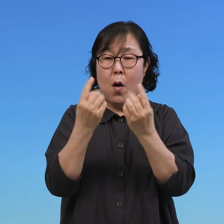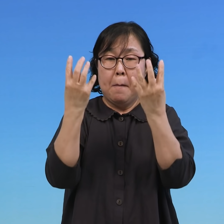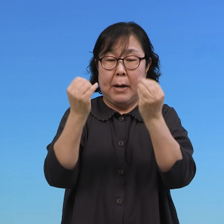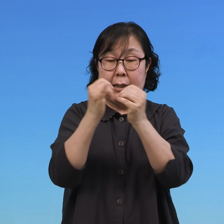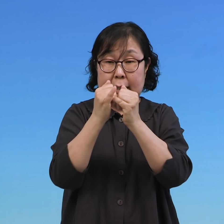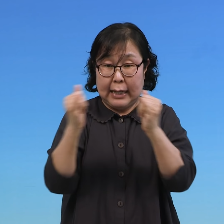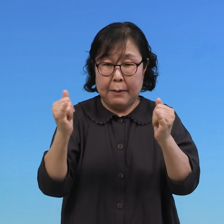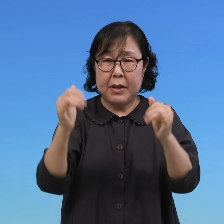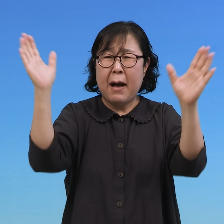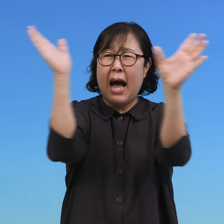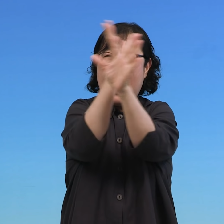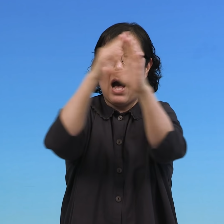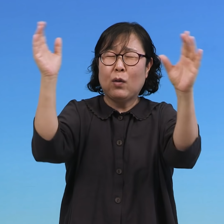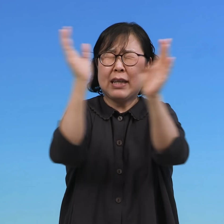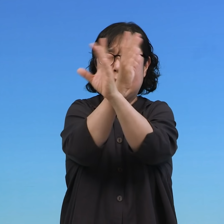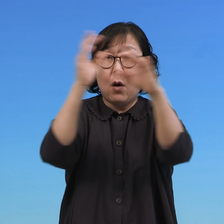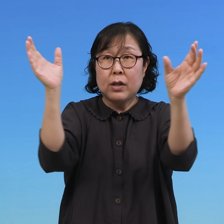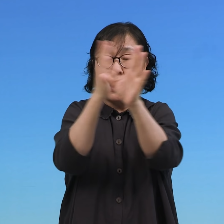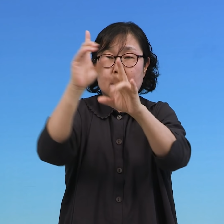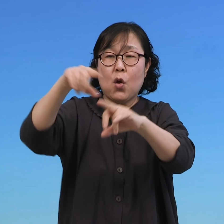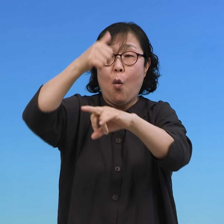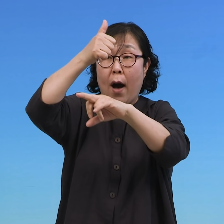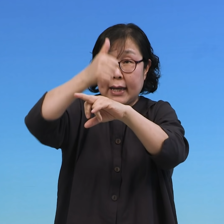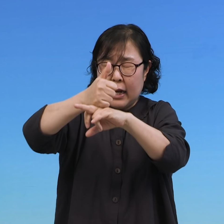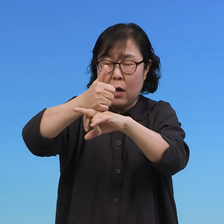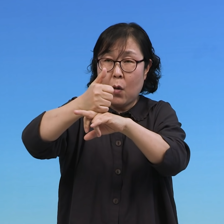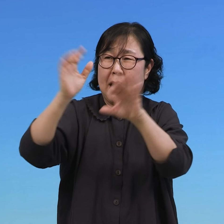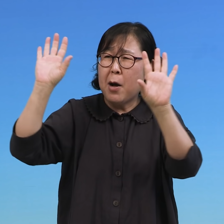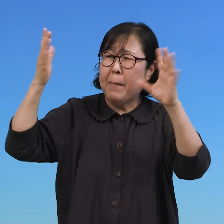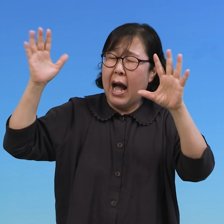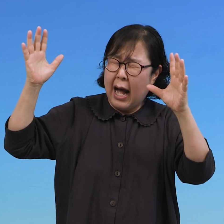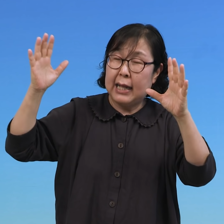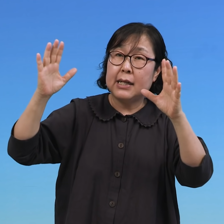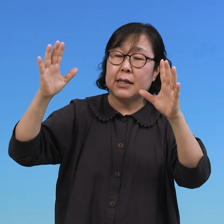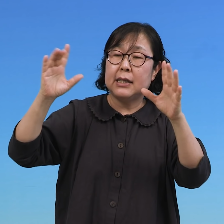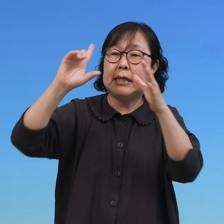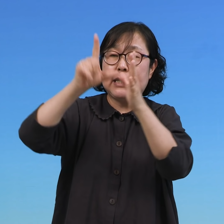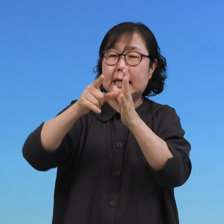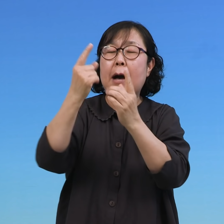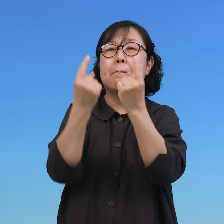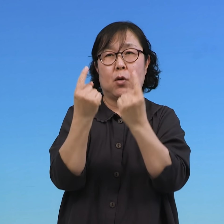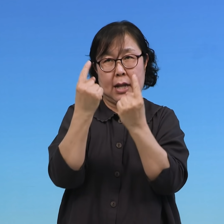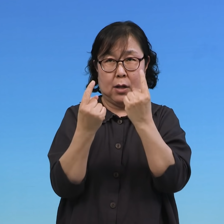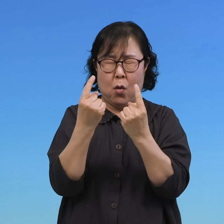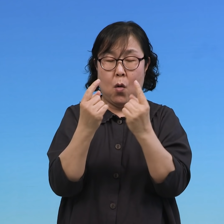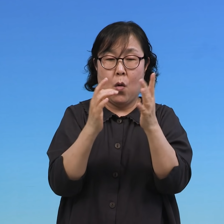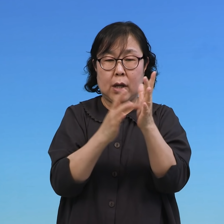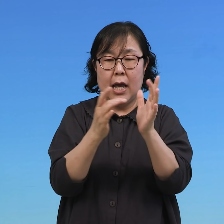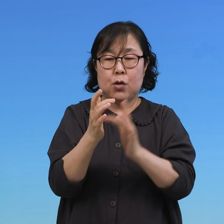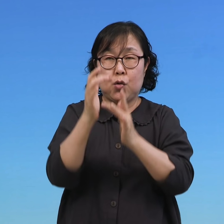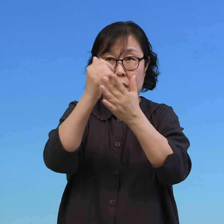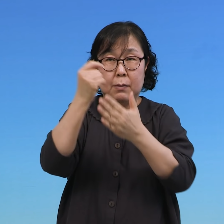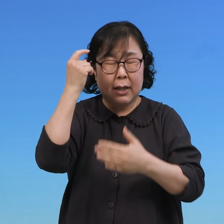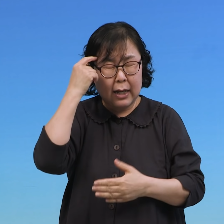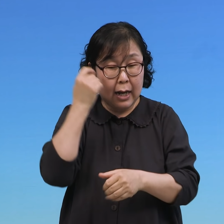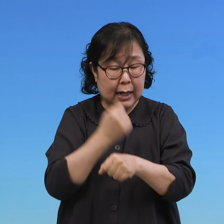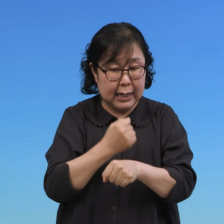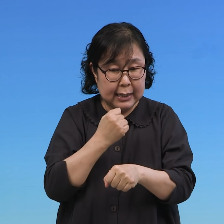수많은 사람들이 종려나무 가지를 흔들며 왕이라고 열광하는 그 순간보다도 예수님이